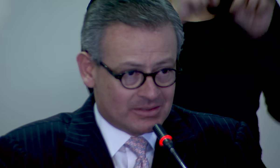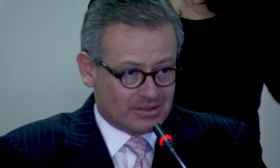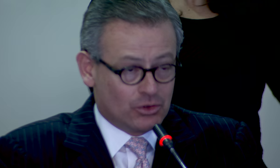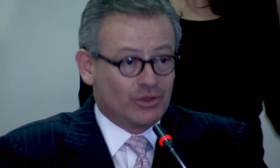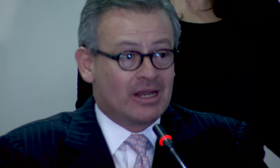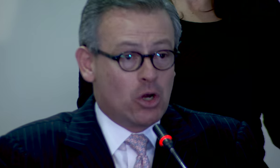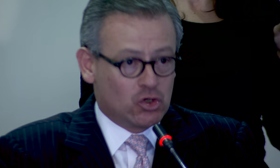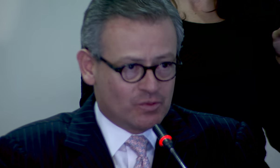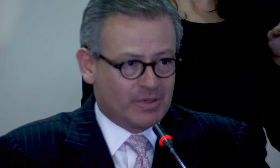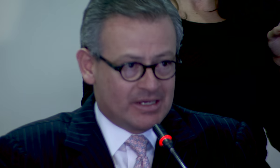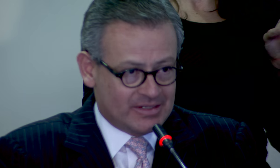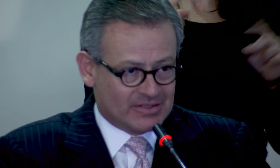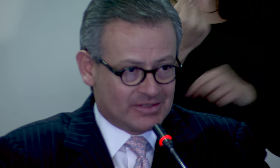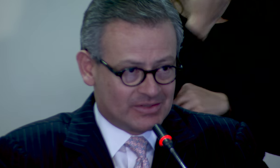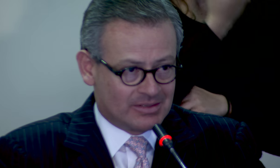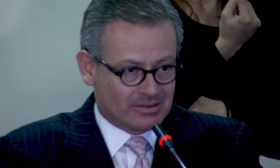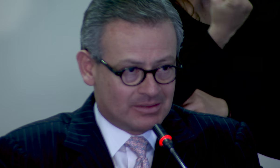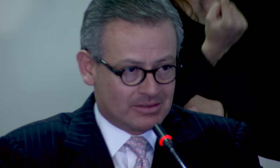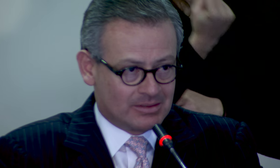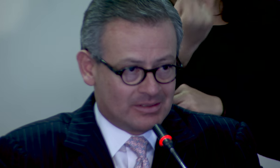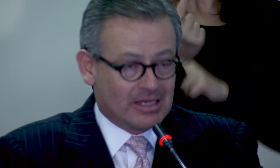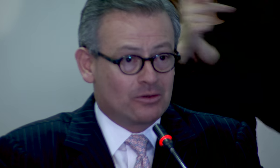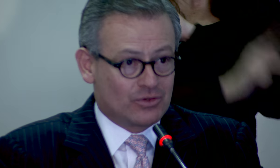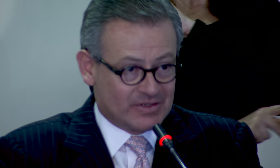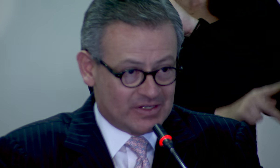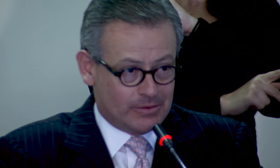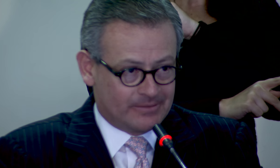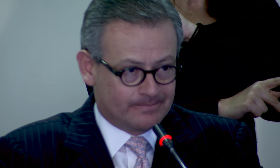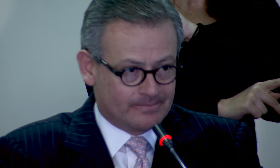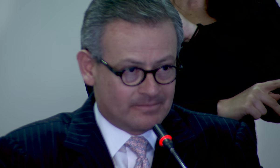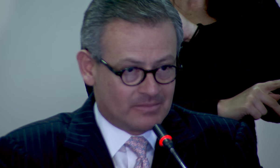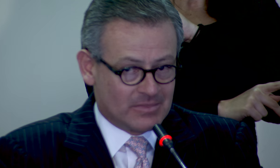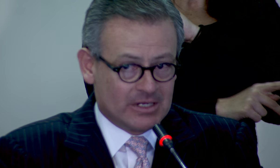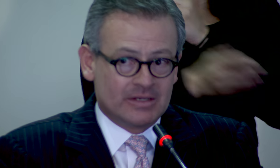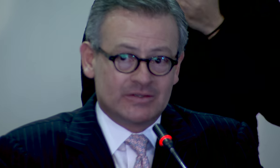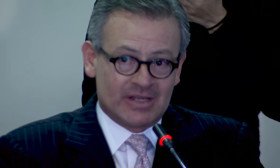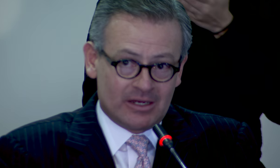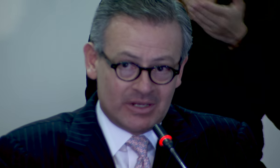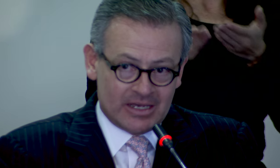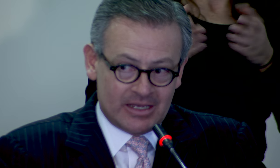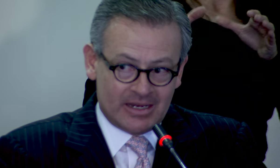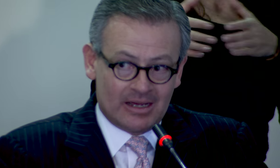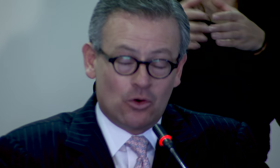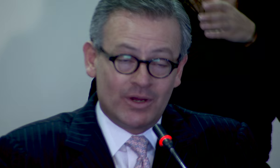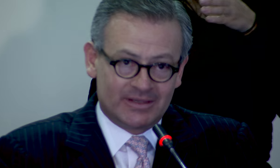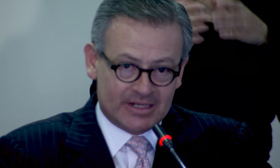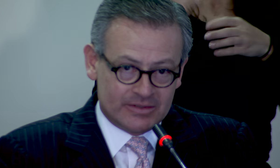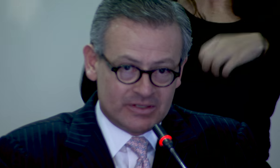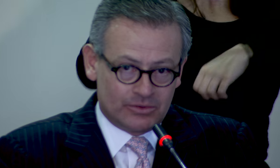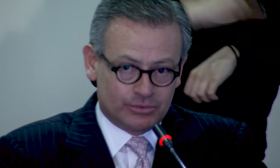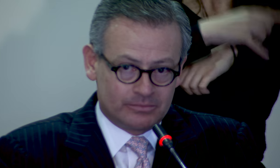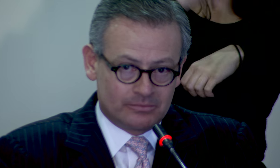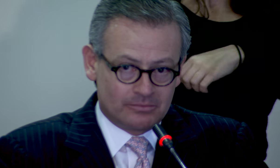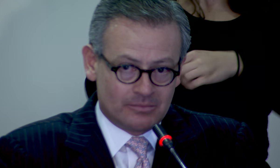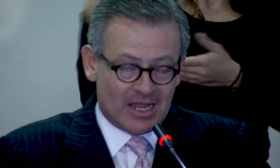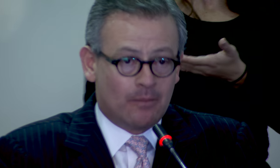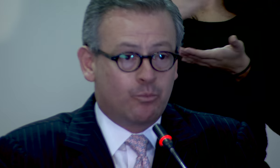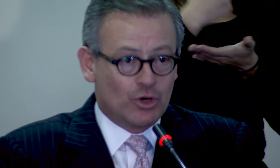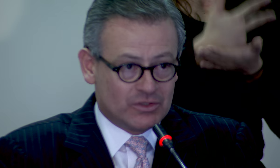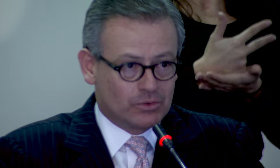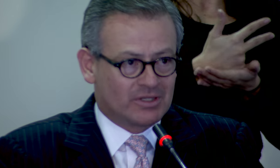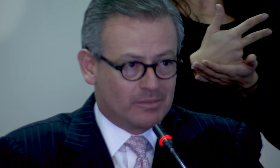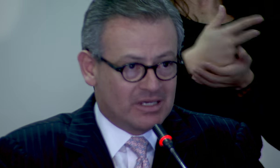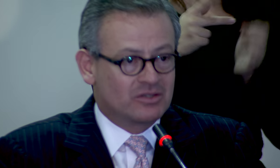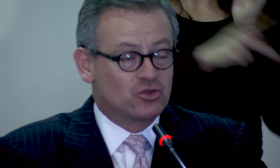excepcionales, donde los países que los reciben, sea vía aérea o en tránsito,